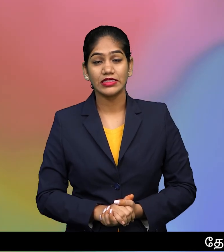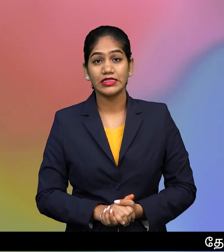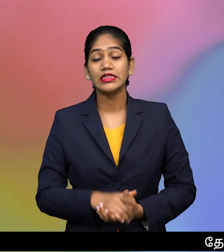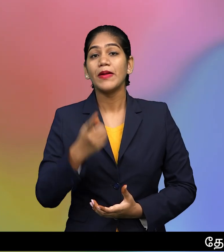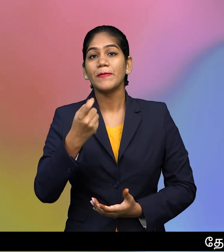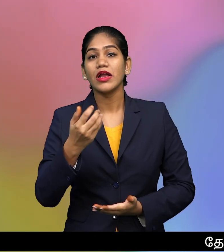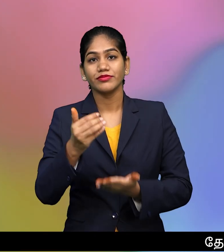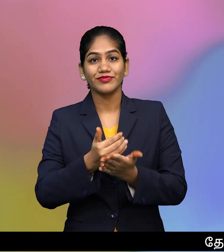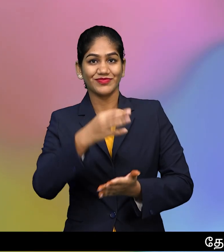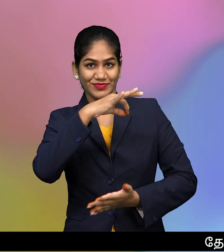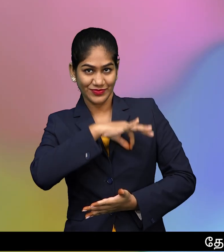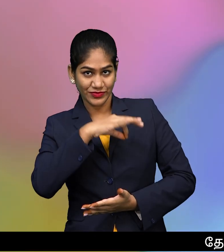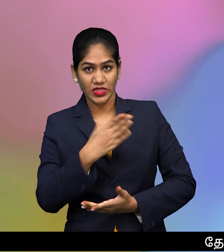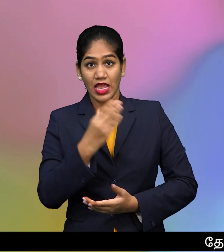தேசிய வளர்ச்சி.